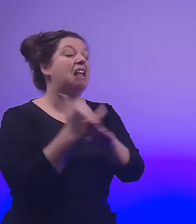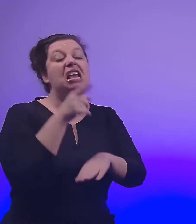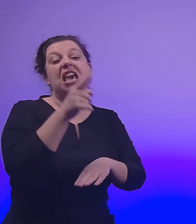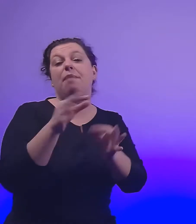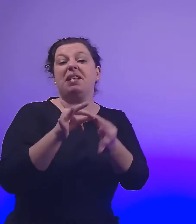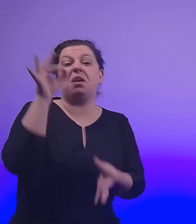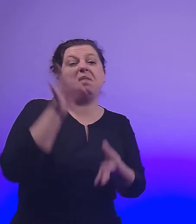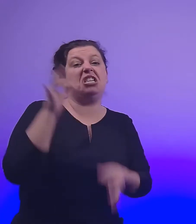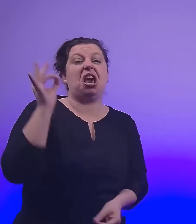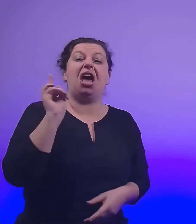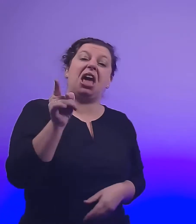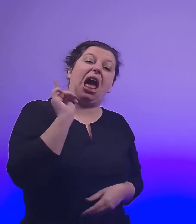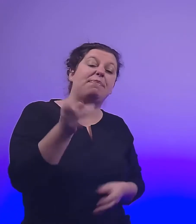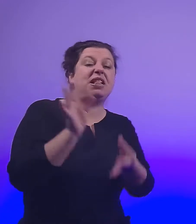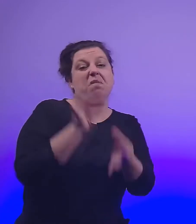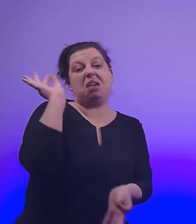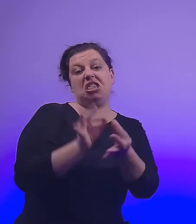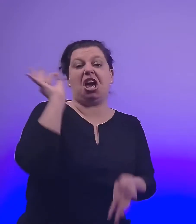mietje,